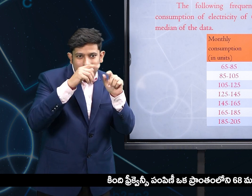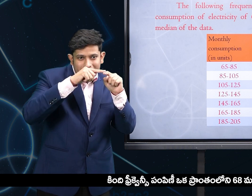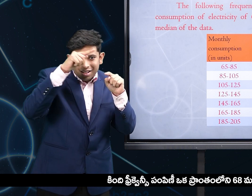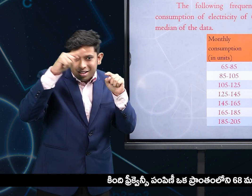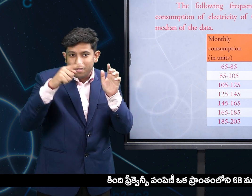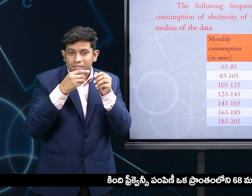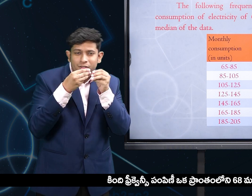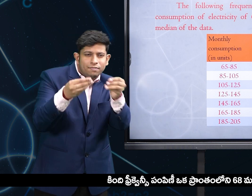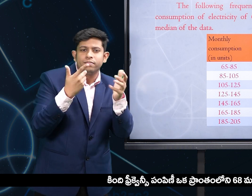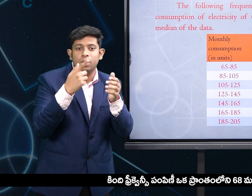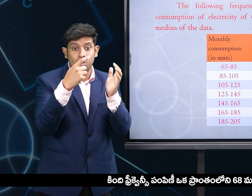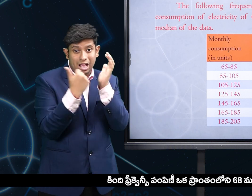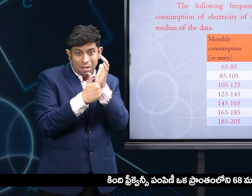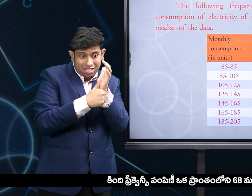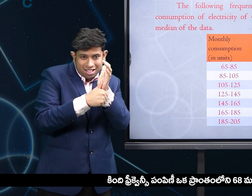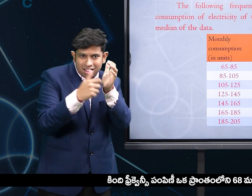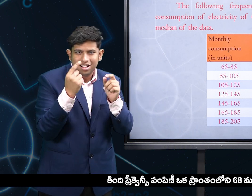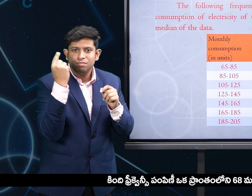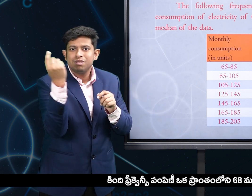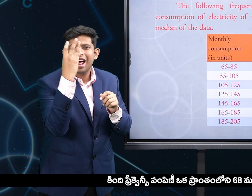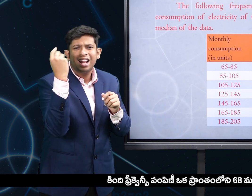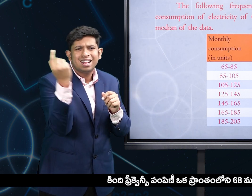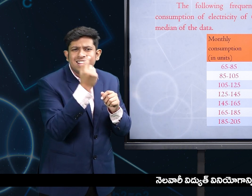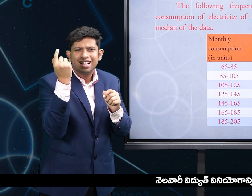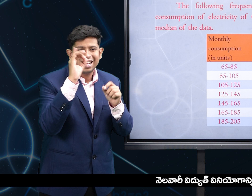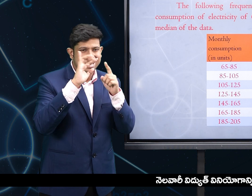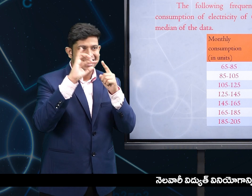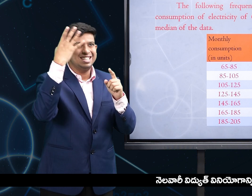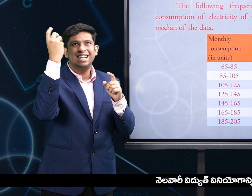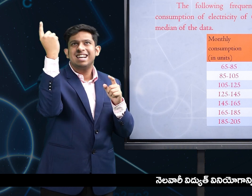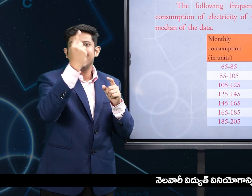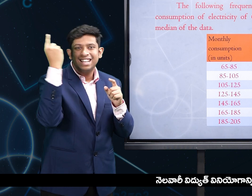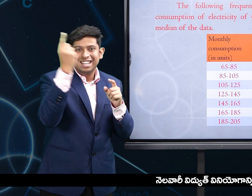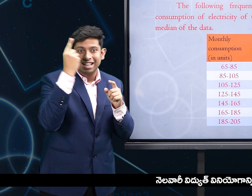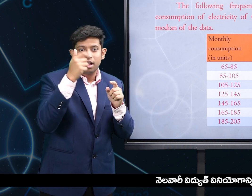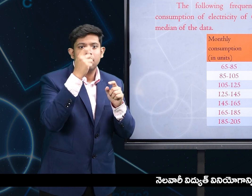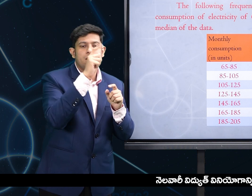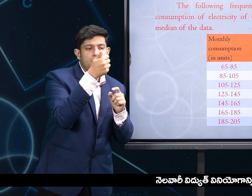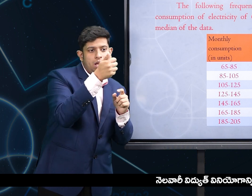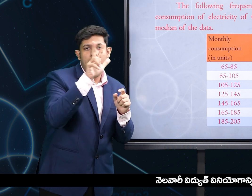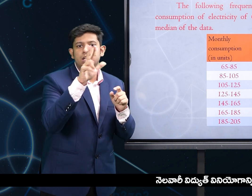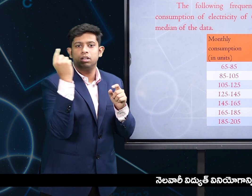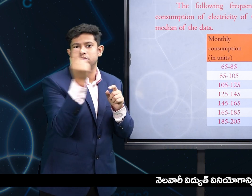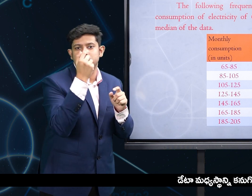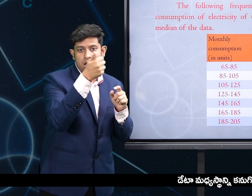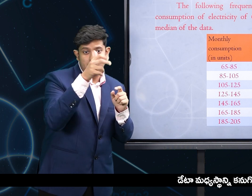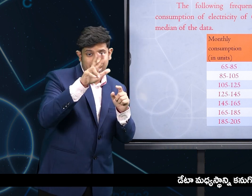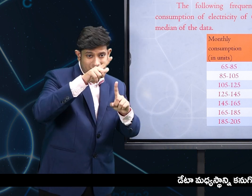ప్రాంతంలోని 68 మంది వినియోగదారుల యొక్క నెలవారీ విద్యుత్ వినియోగాన్ని అందిస్తుంది. డేటా